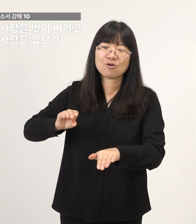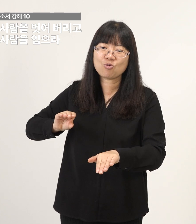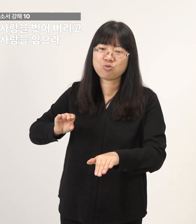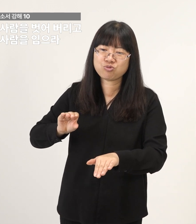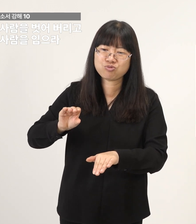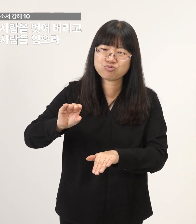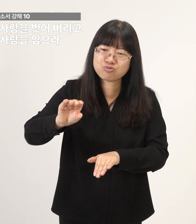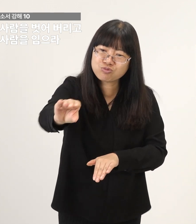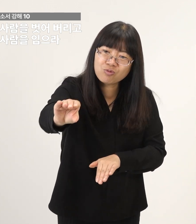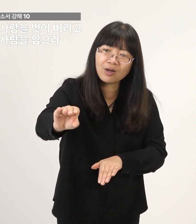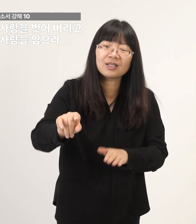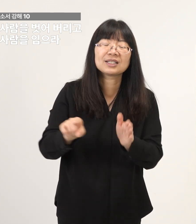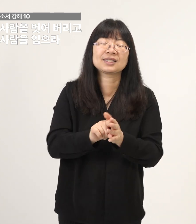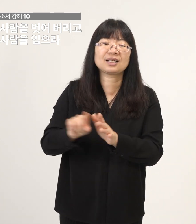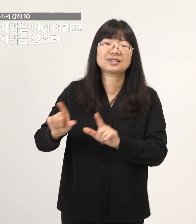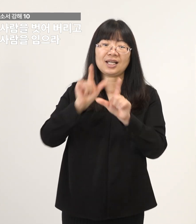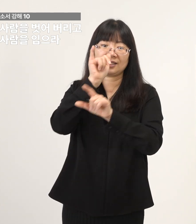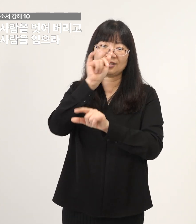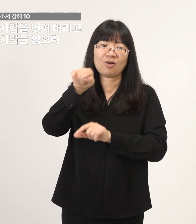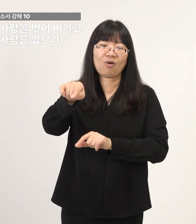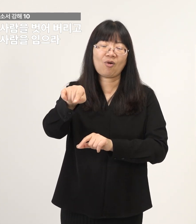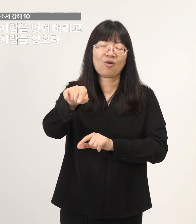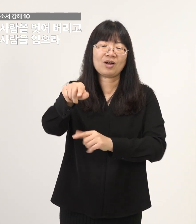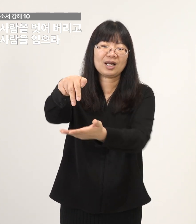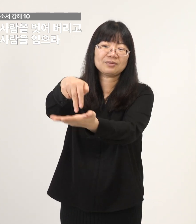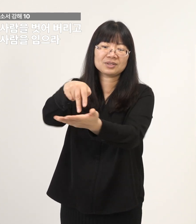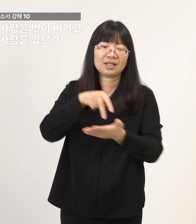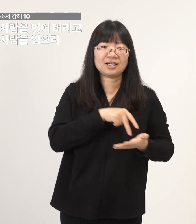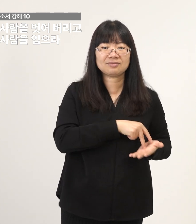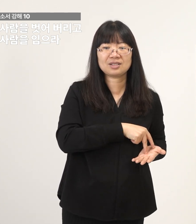나가는 신앙생활이 있어요. 이 차원이 다르잖아요.